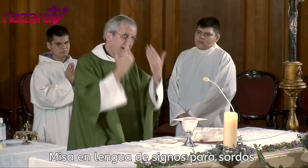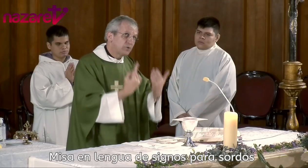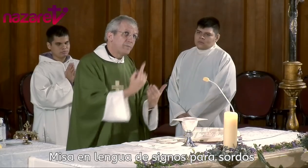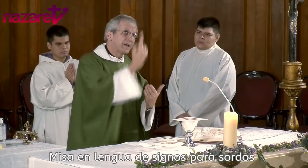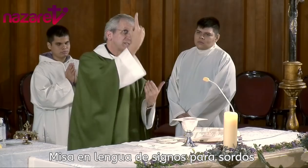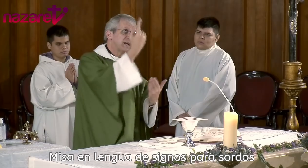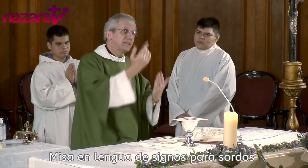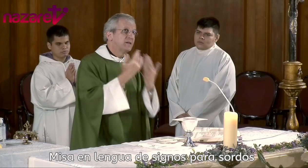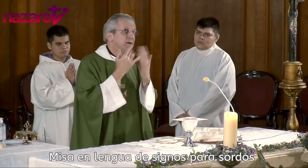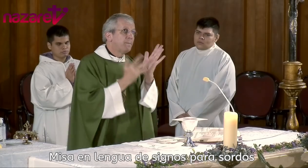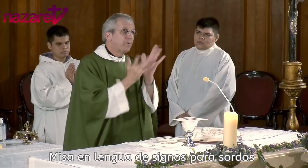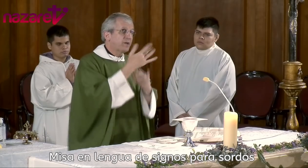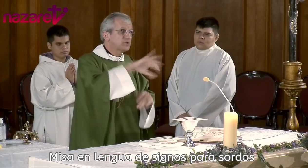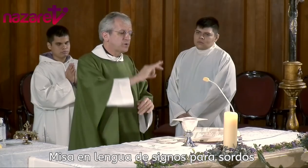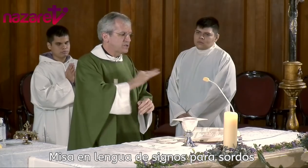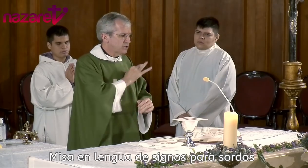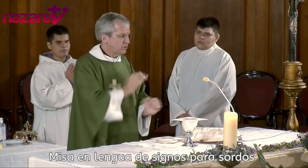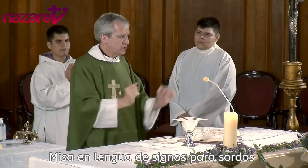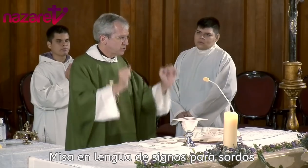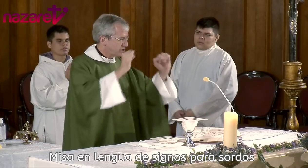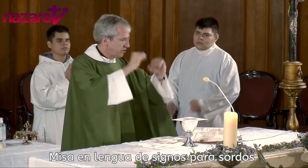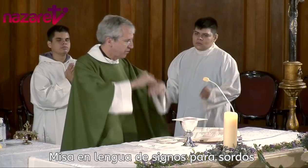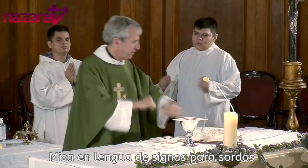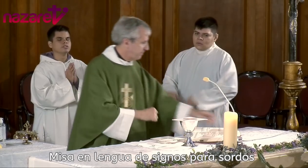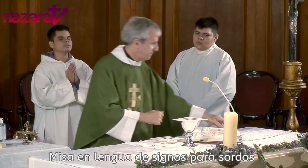tu majestad. Por Jesucristo nuestro Señor.